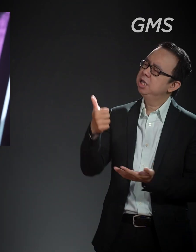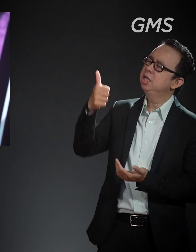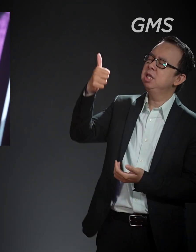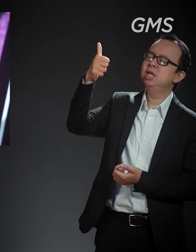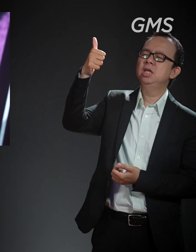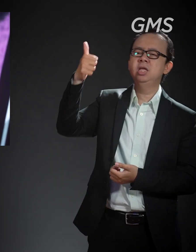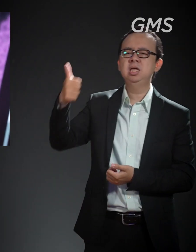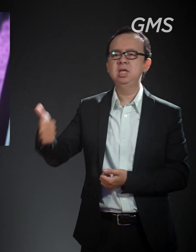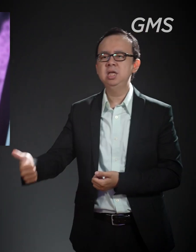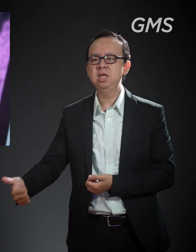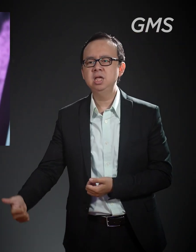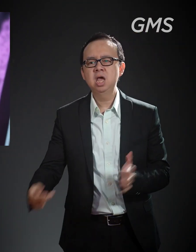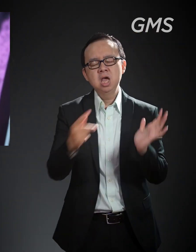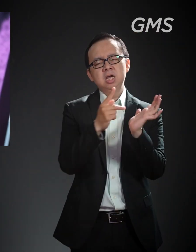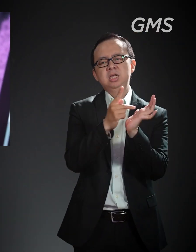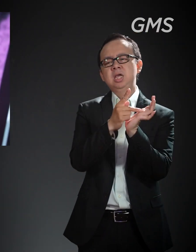hargai.